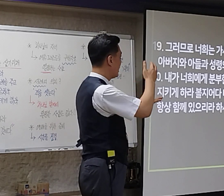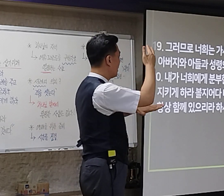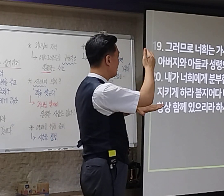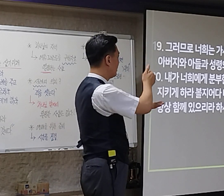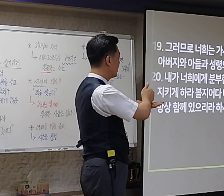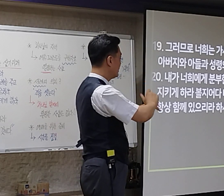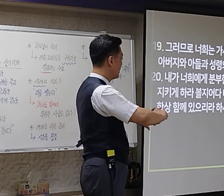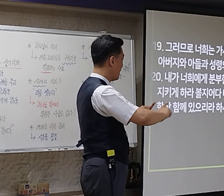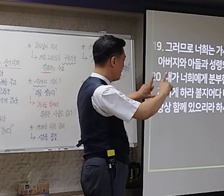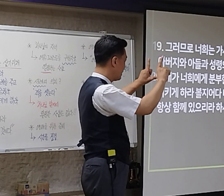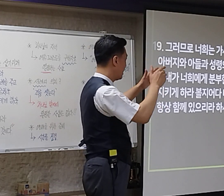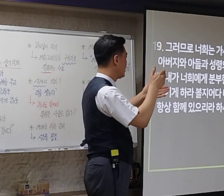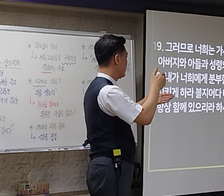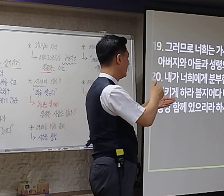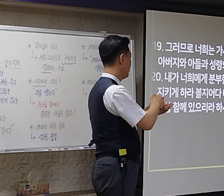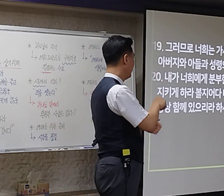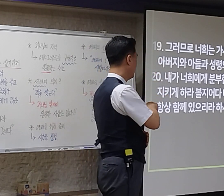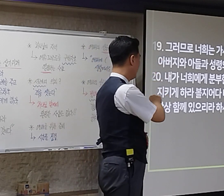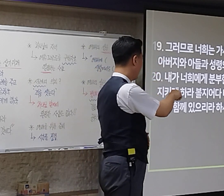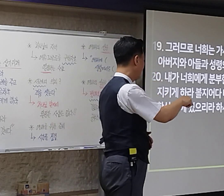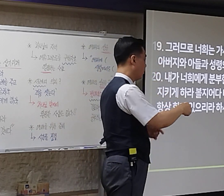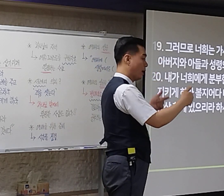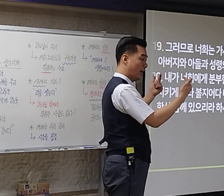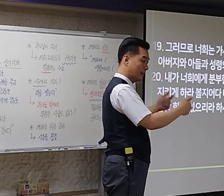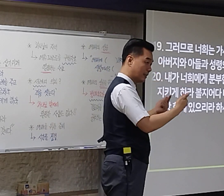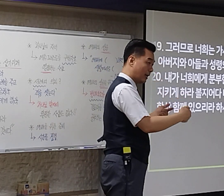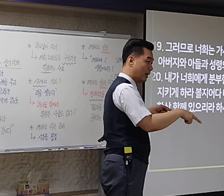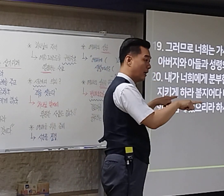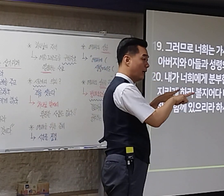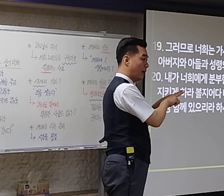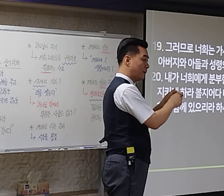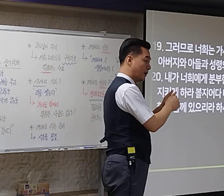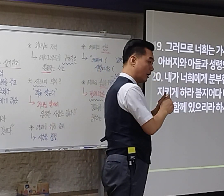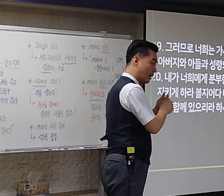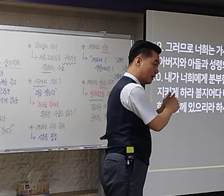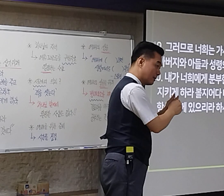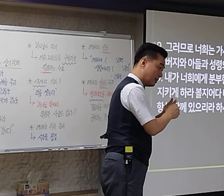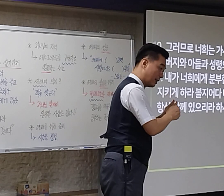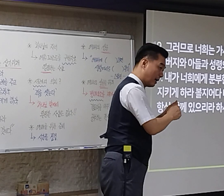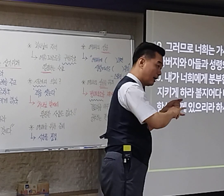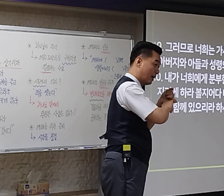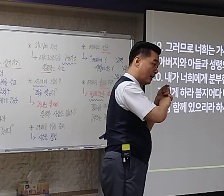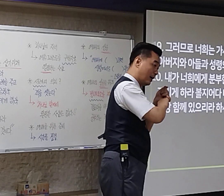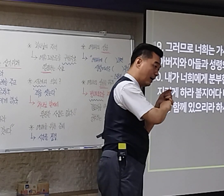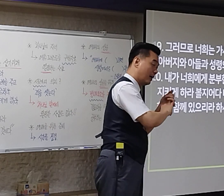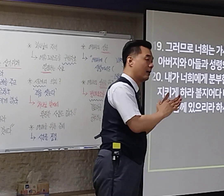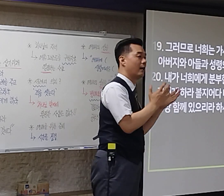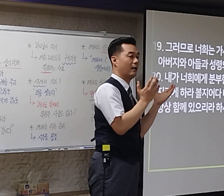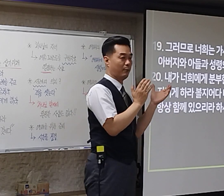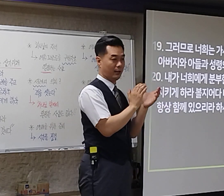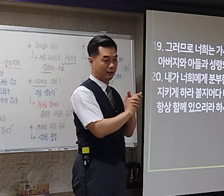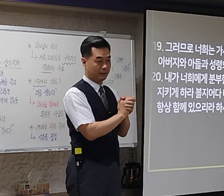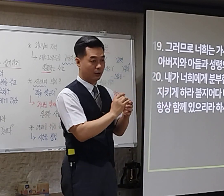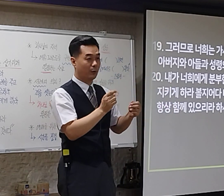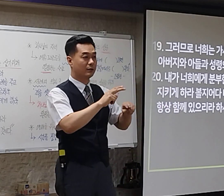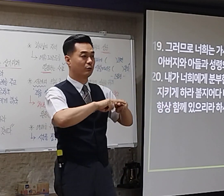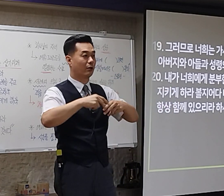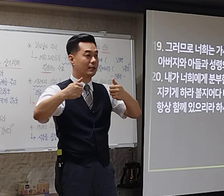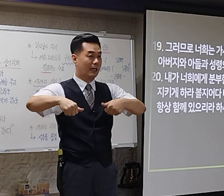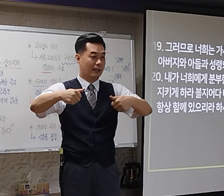세상 끝날까지 너희와 항상 함께 있으리라. 아멘. 다른 분들